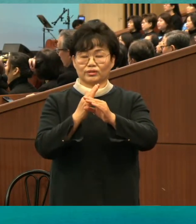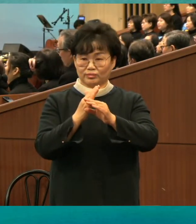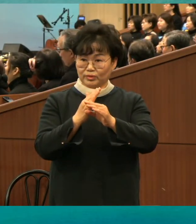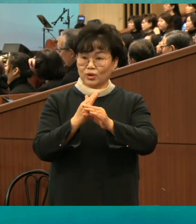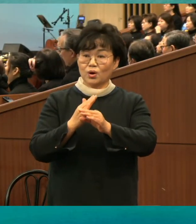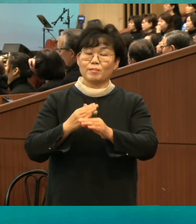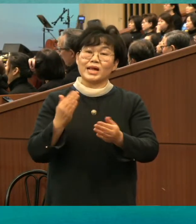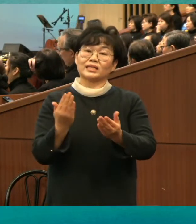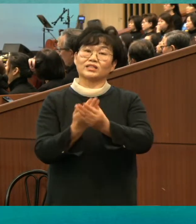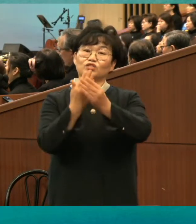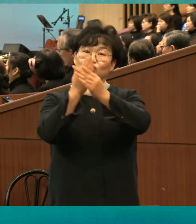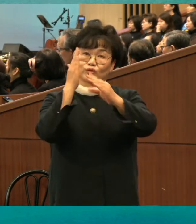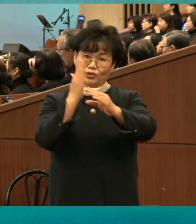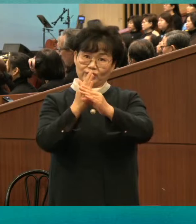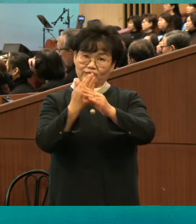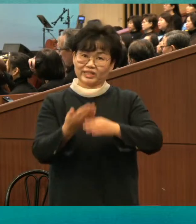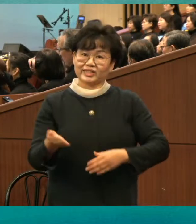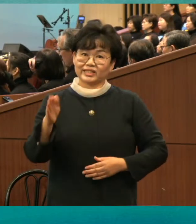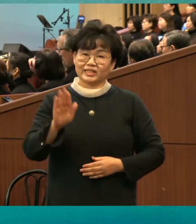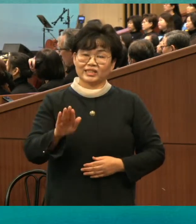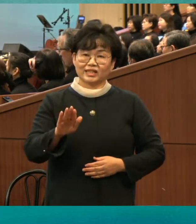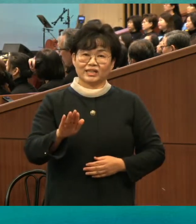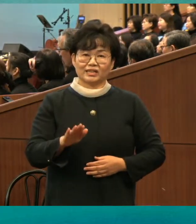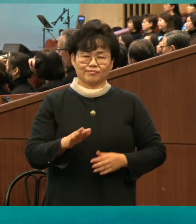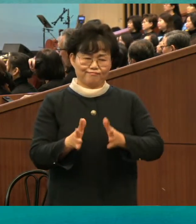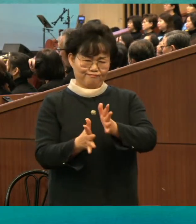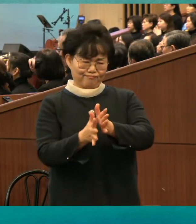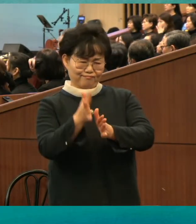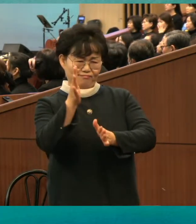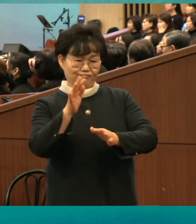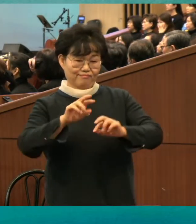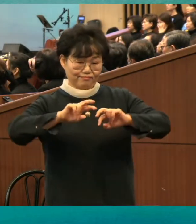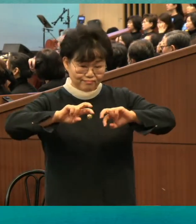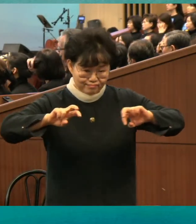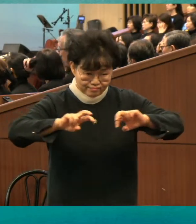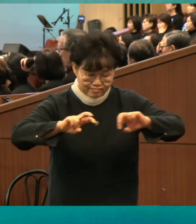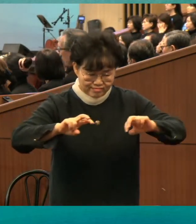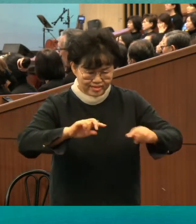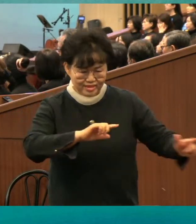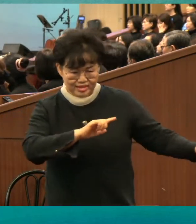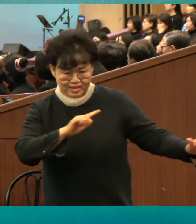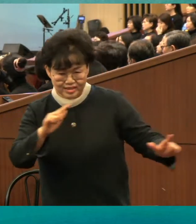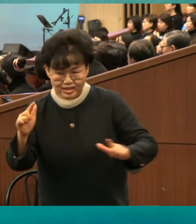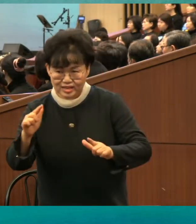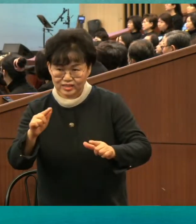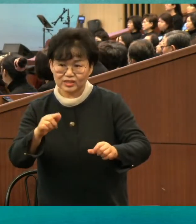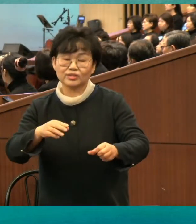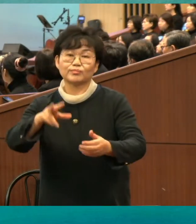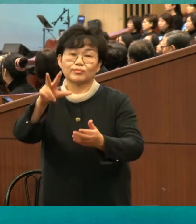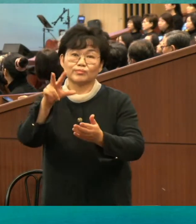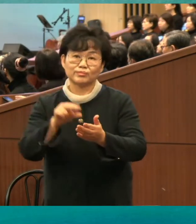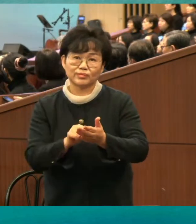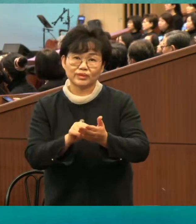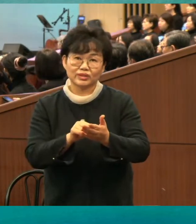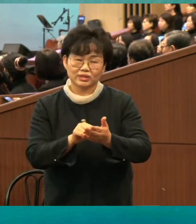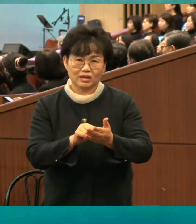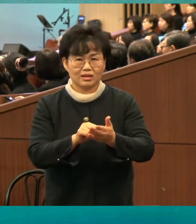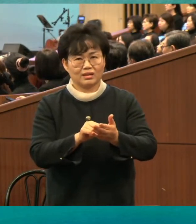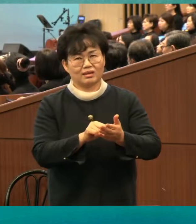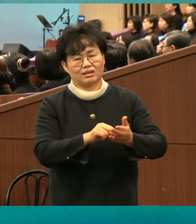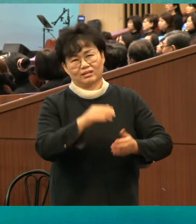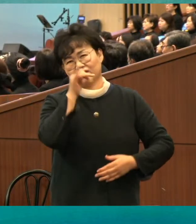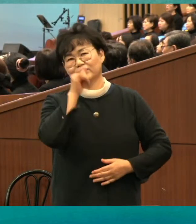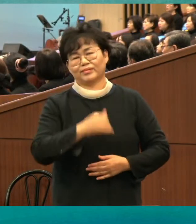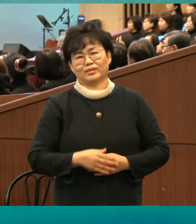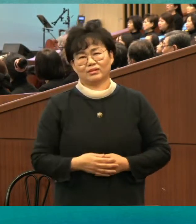그러나 그 화려한 겉모습 뒤에는 여러 가지 이유로 인해 여전히 기본적인 것도 주어지지 않은 열악한